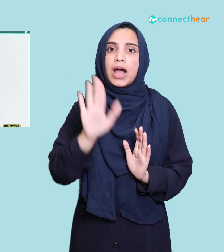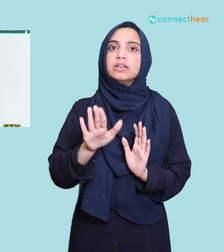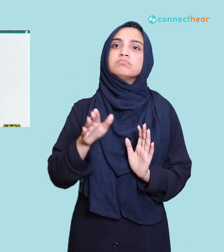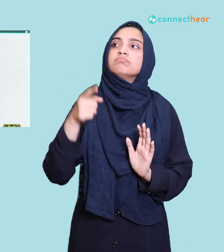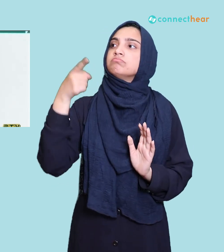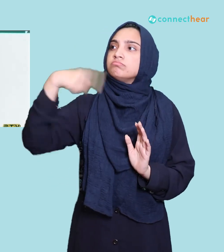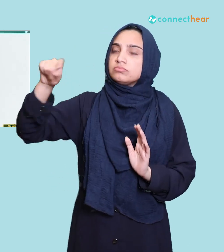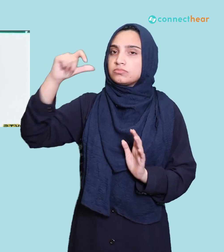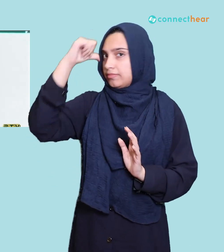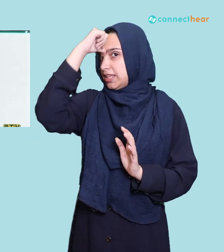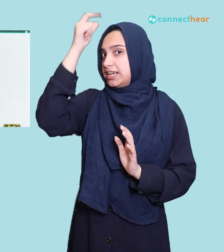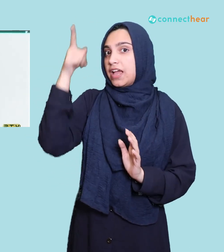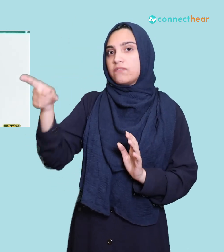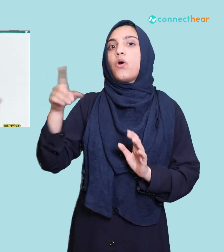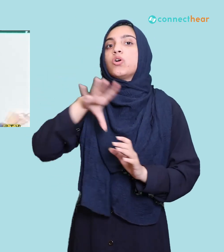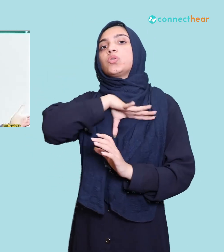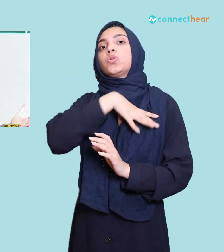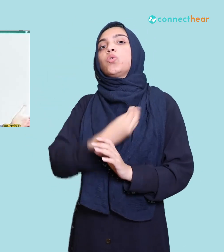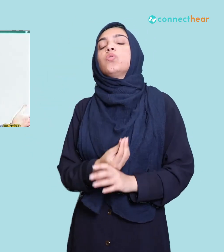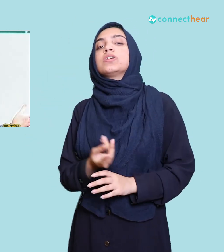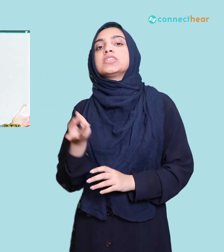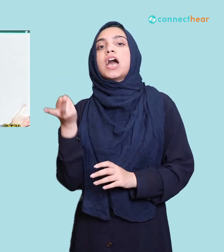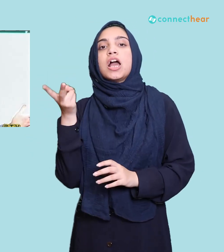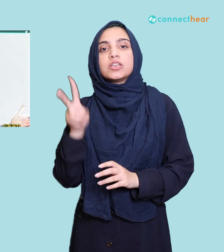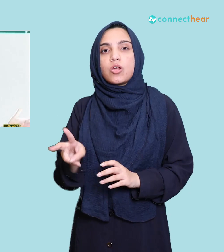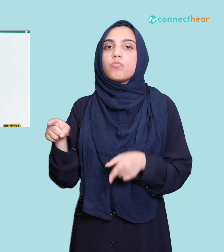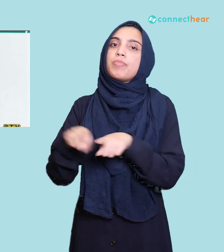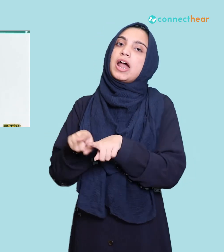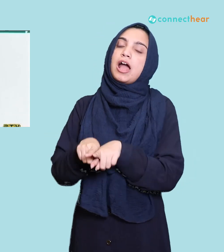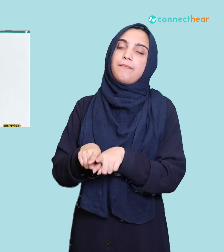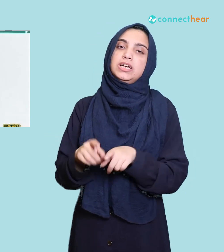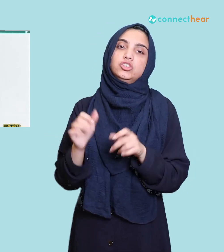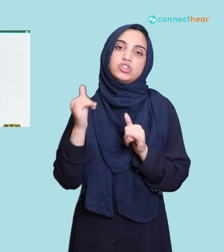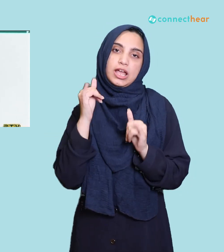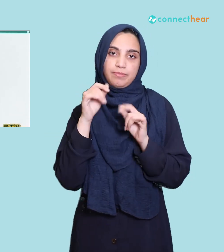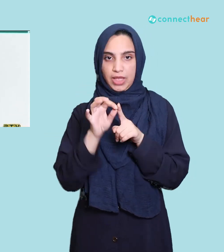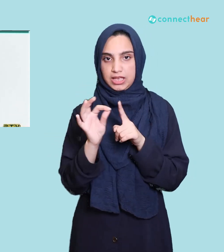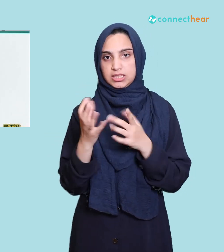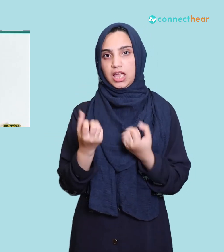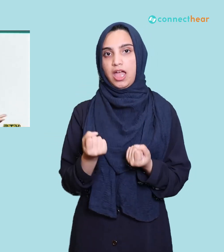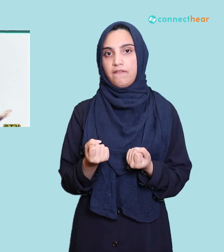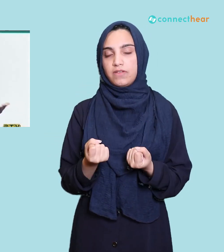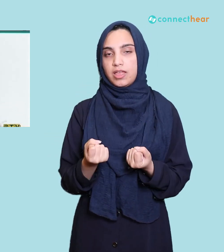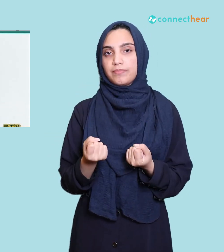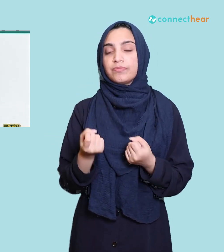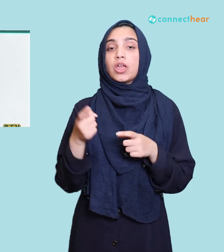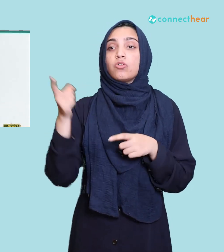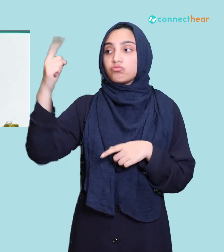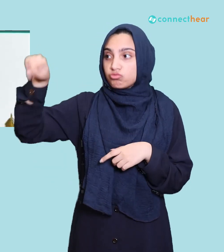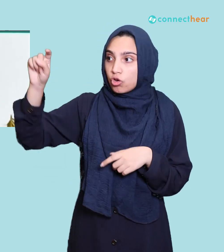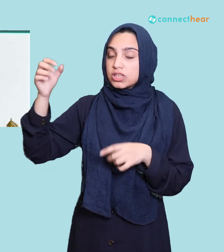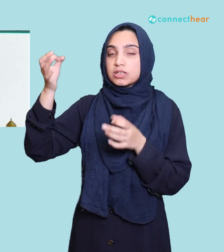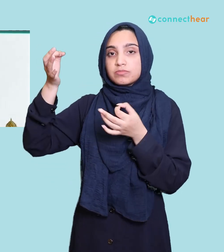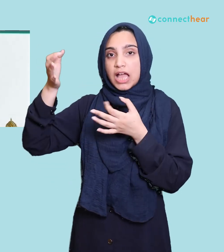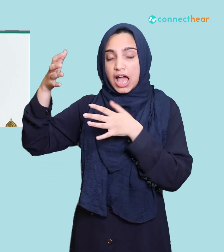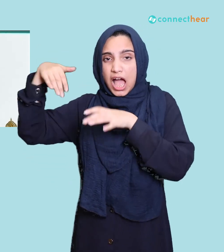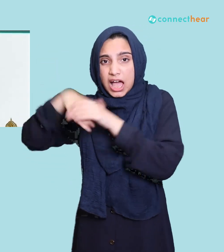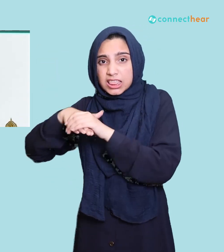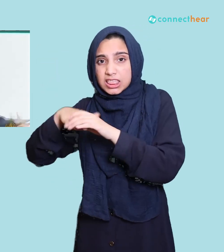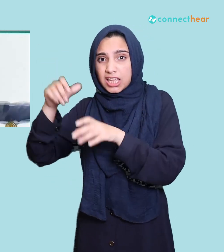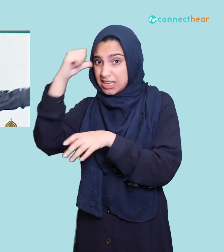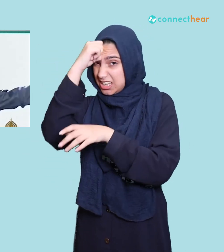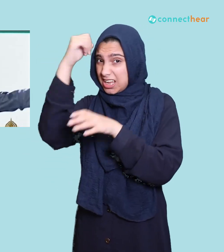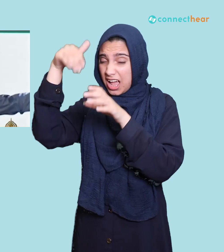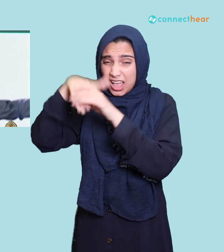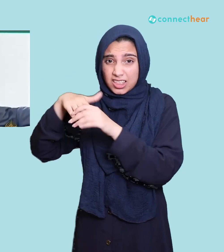حال ہے، کہ نہ کرونا سے بچنا تھا، کیونکہ غریب لوگوں کو، بھوکے لوگوں کو تو آپ لاک ڈاؤن نہیں کر سکتے۔ آپ آدمی